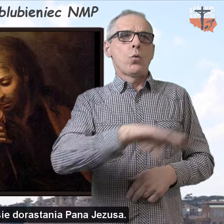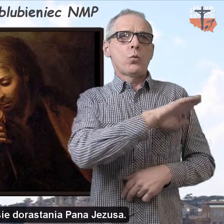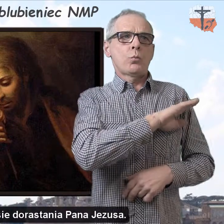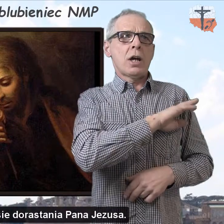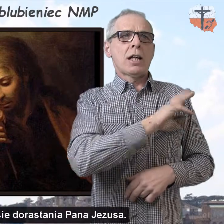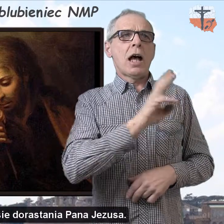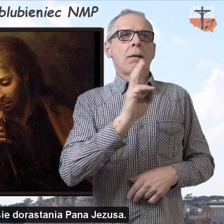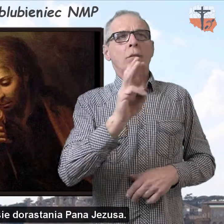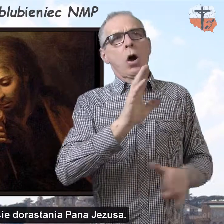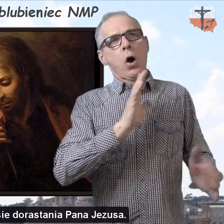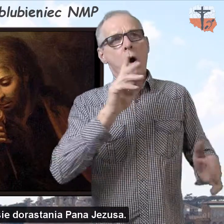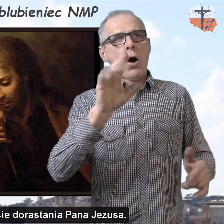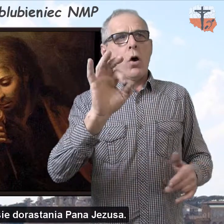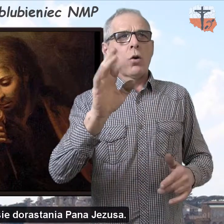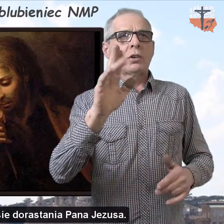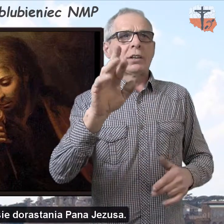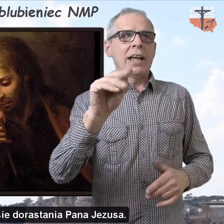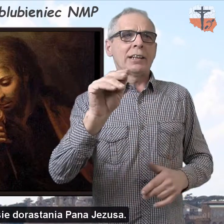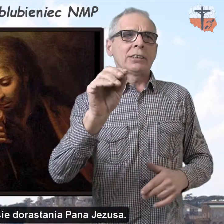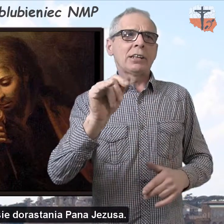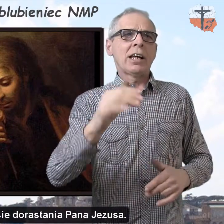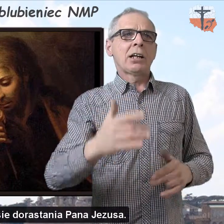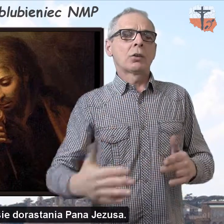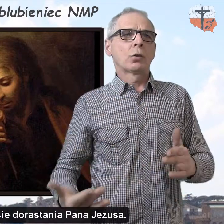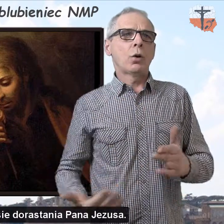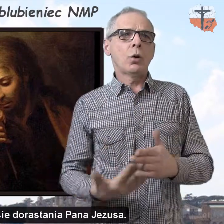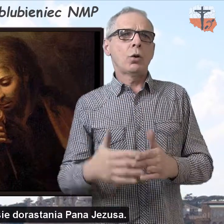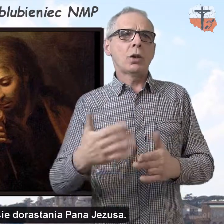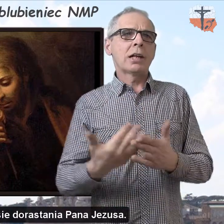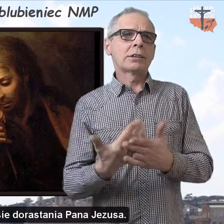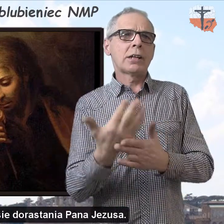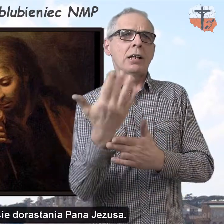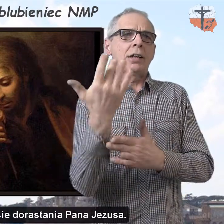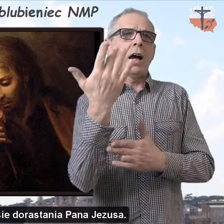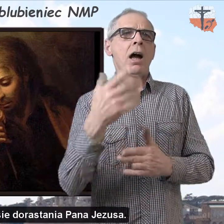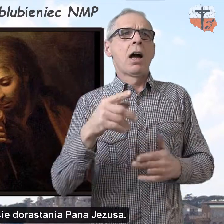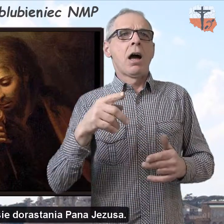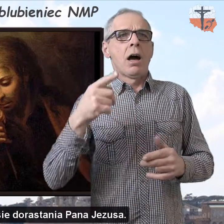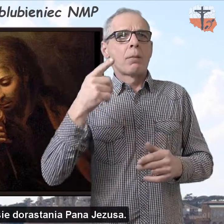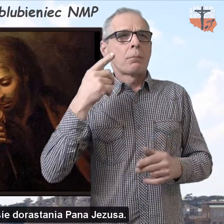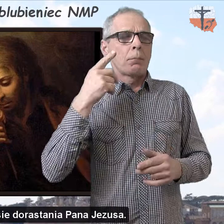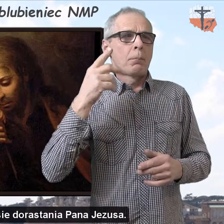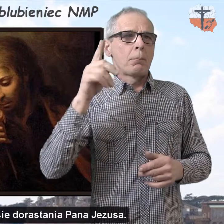Umiera w okresie dorastania Pana Jezusa.